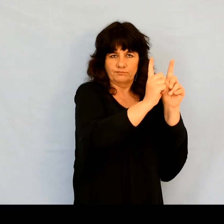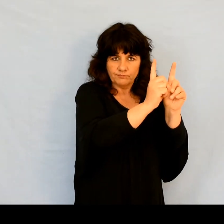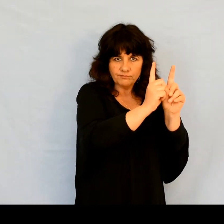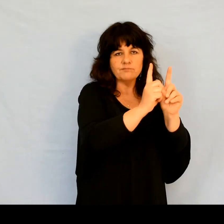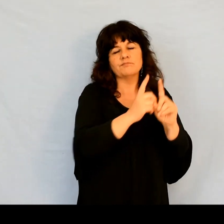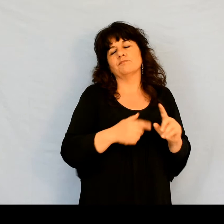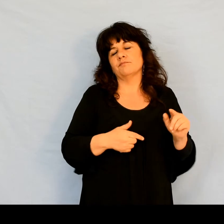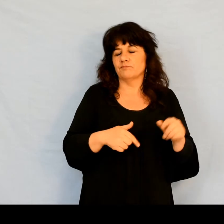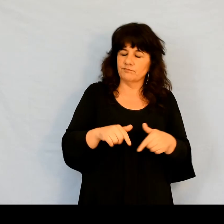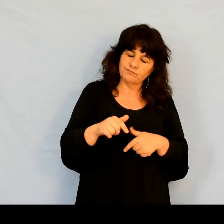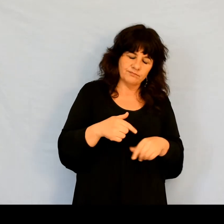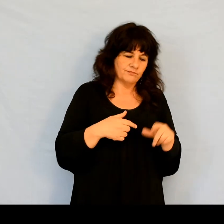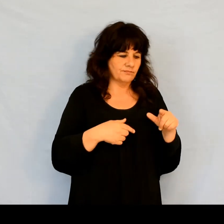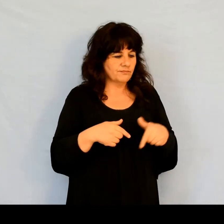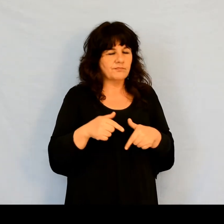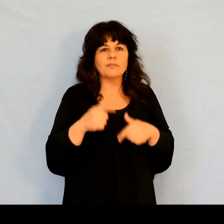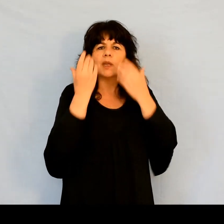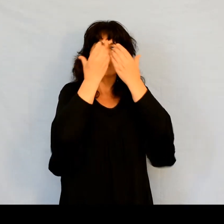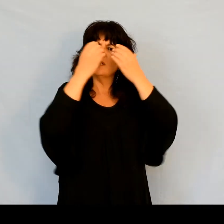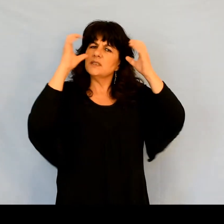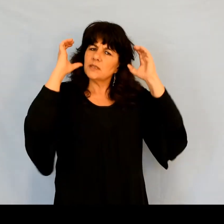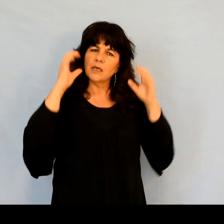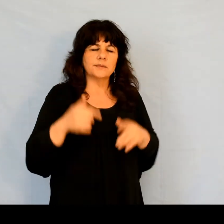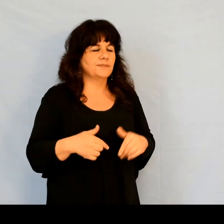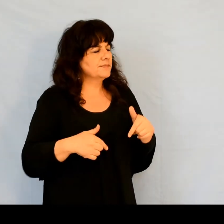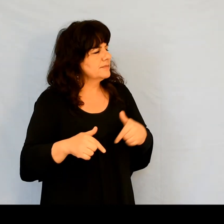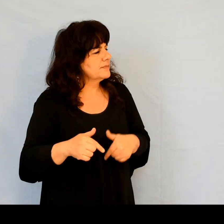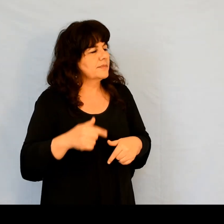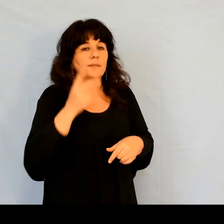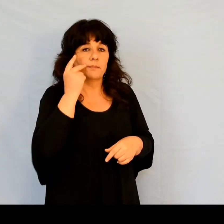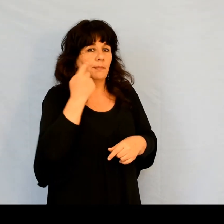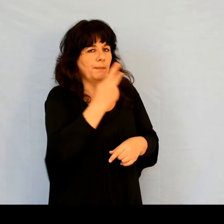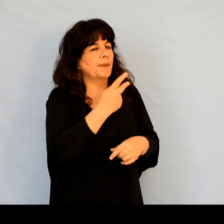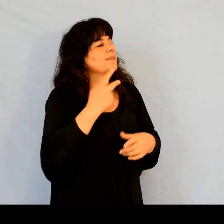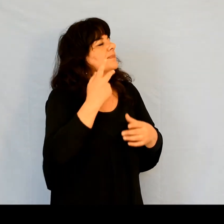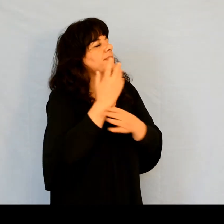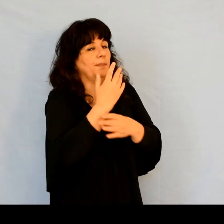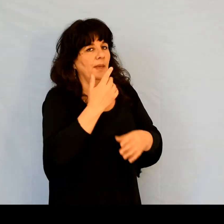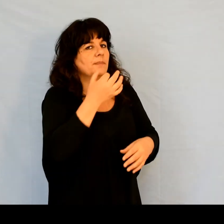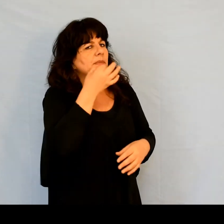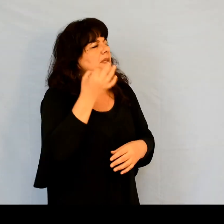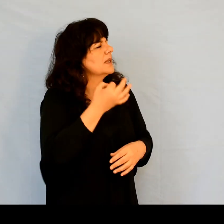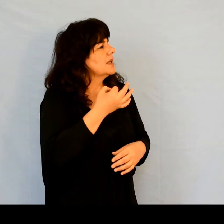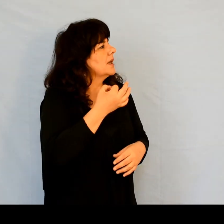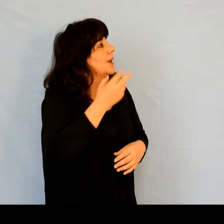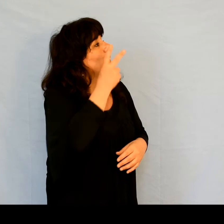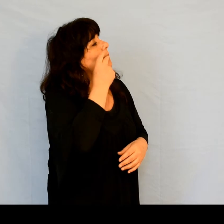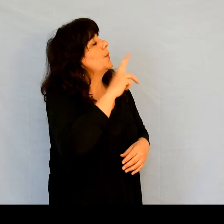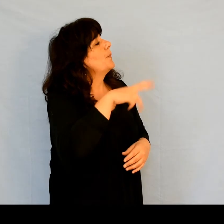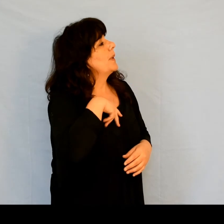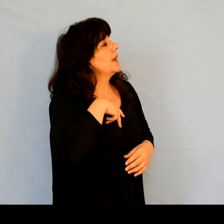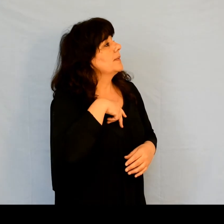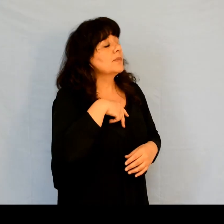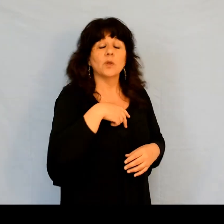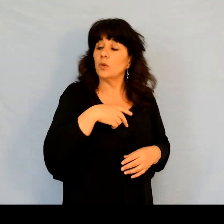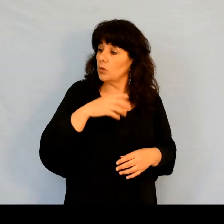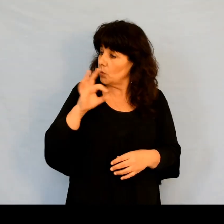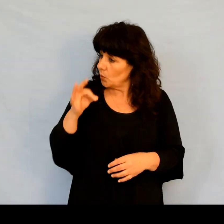Isaac dit à son père Abraham, « Mon père !»« Eh bien, mon fils ?» Isaac